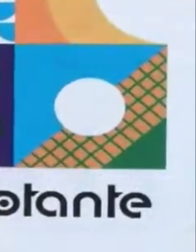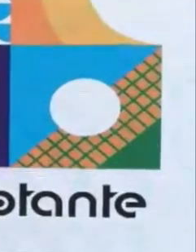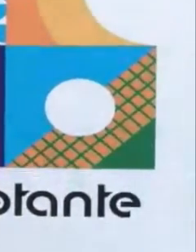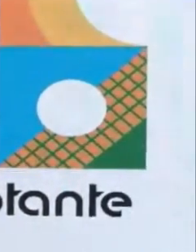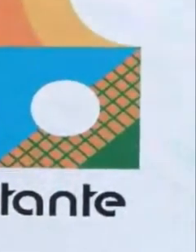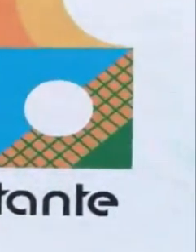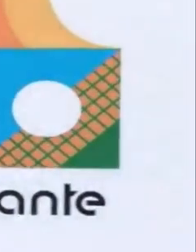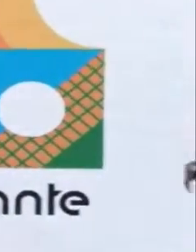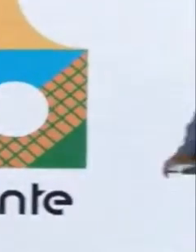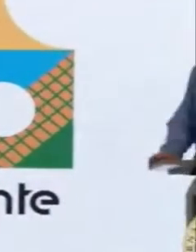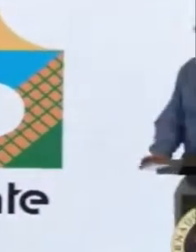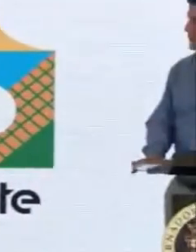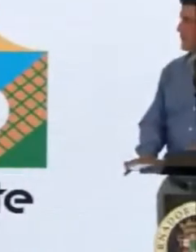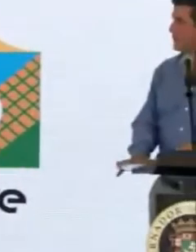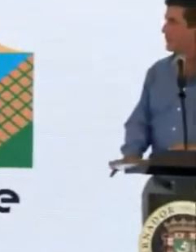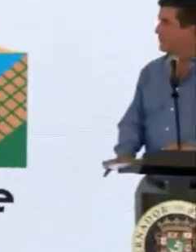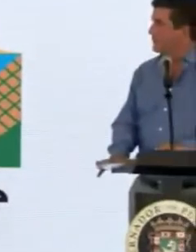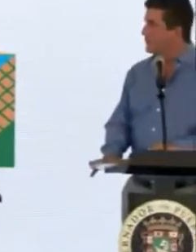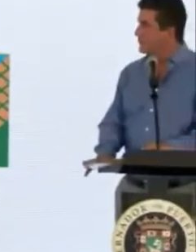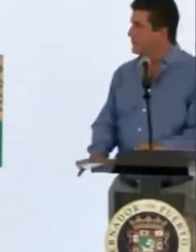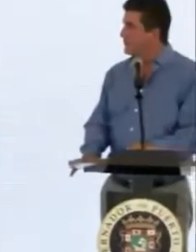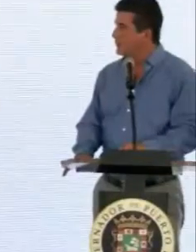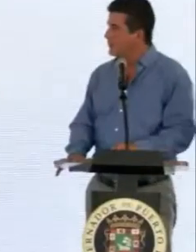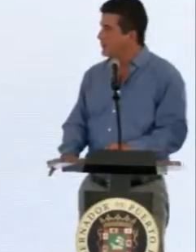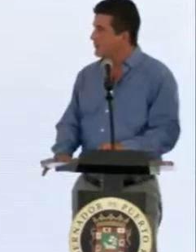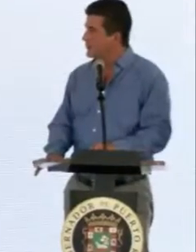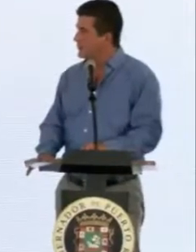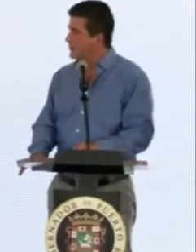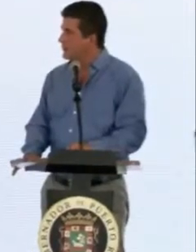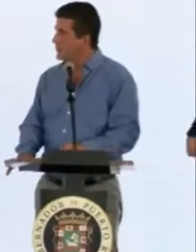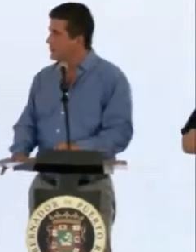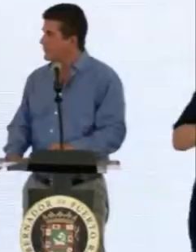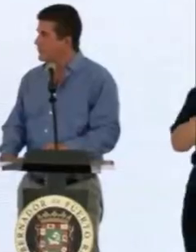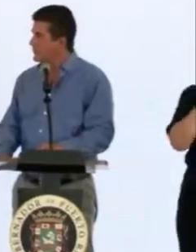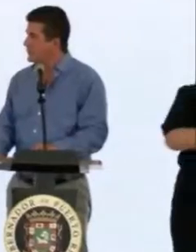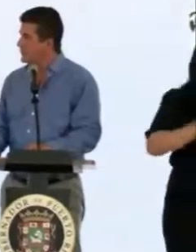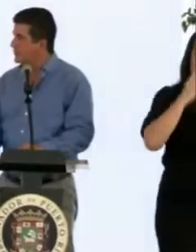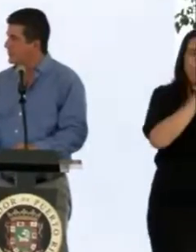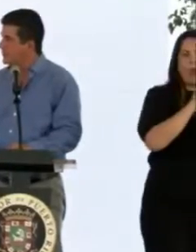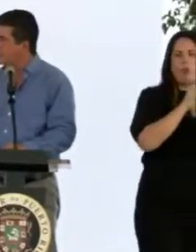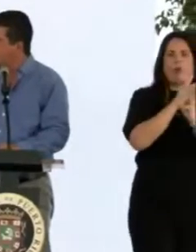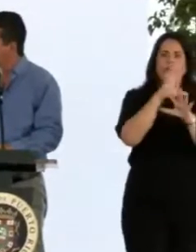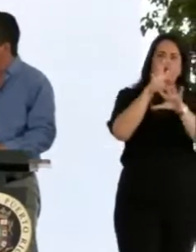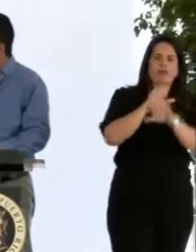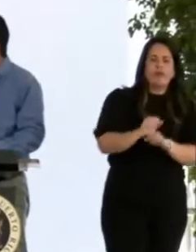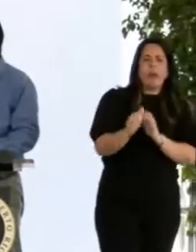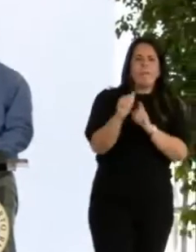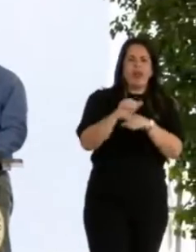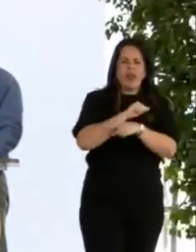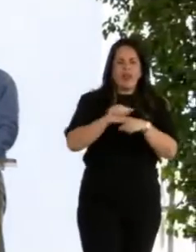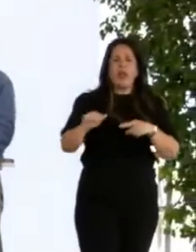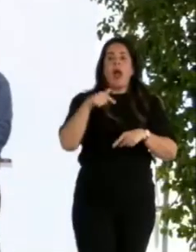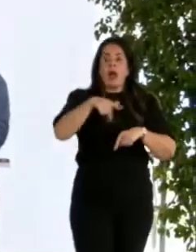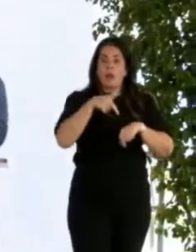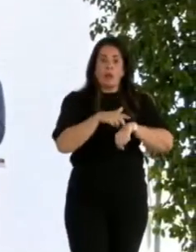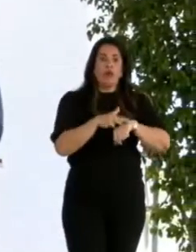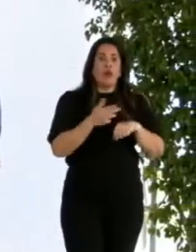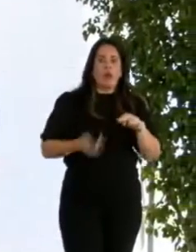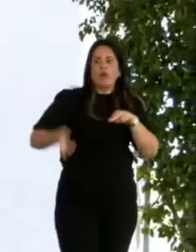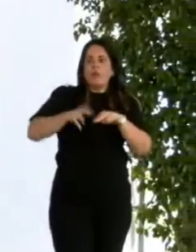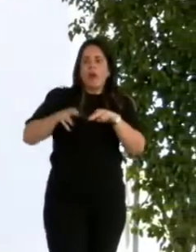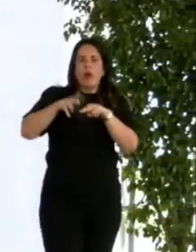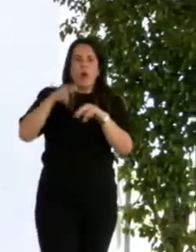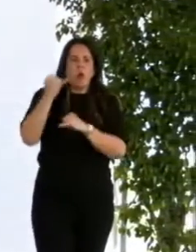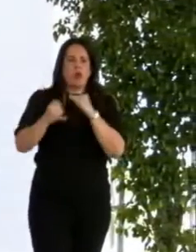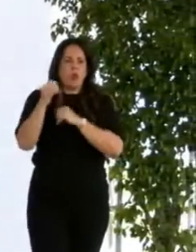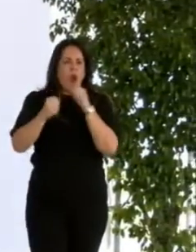Para los que no saben, el beach tennis es uno de los deportes con más rápido crecimiento a nivel mundial. Actualmente en Puerto Rico ha tenido un auge sumamente grande en los